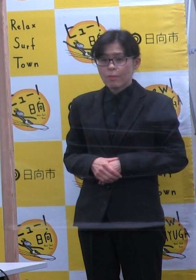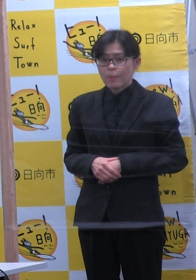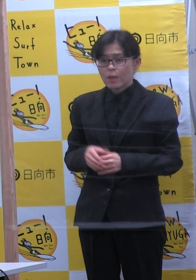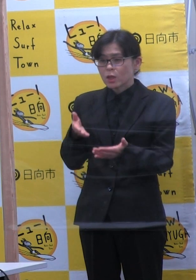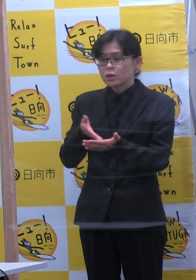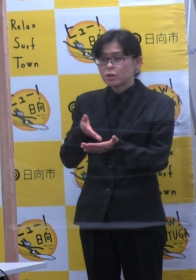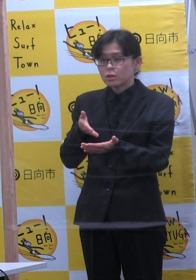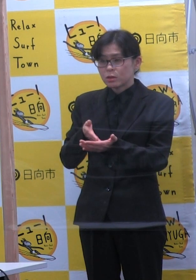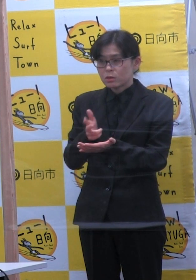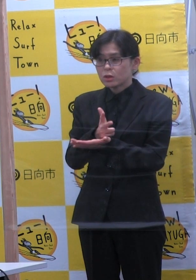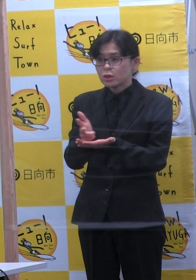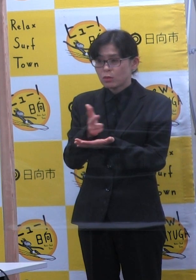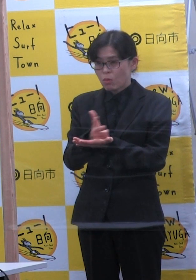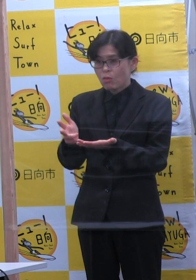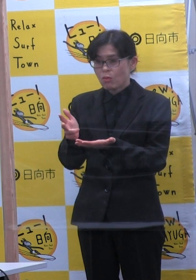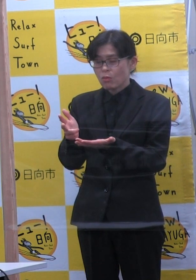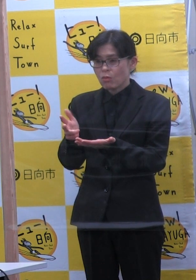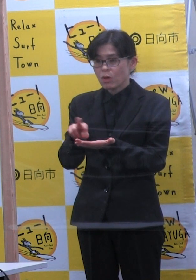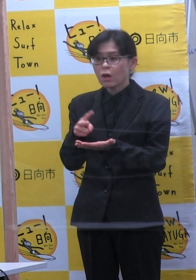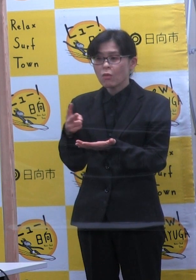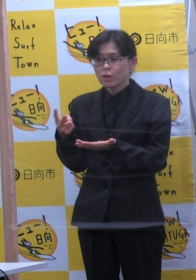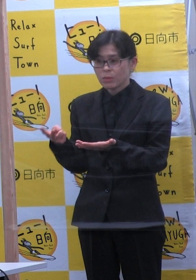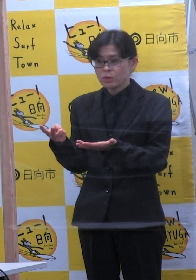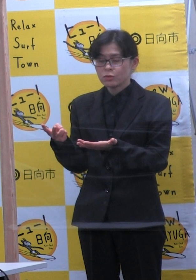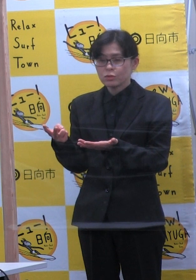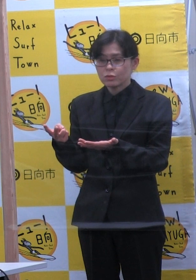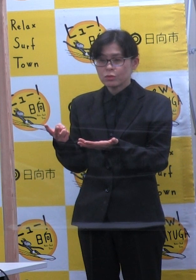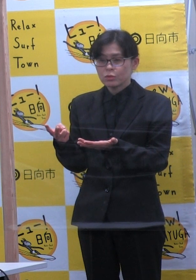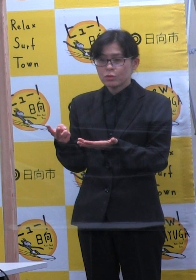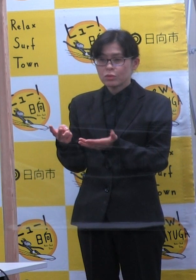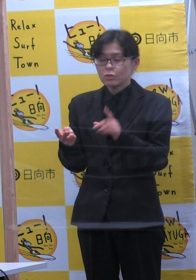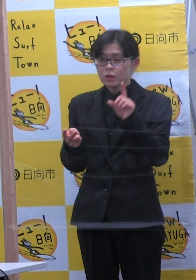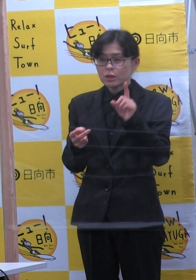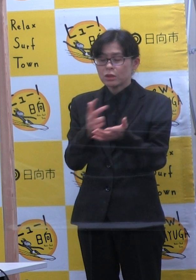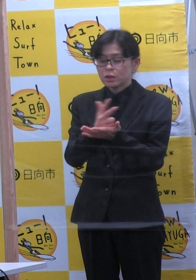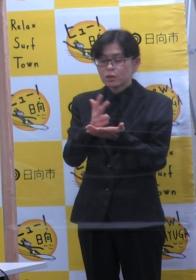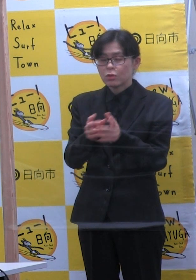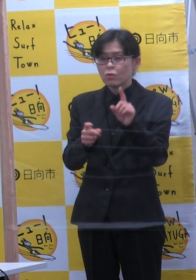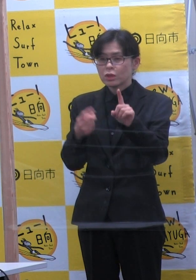説明資料が変わります。資料 1-3、